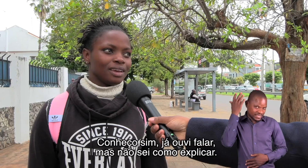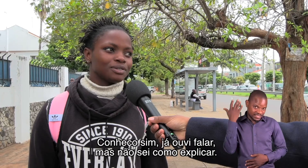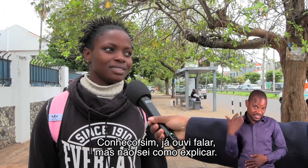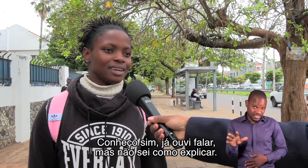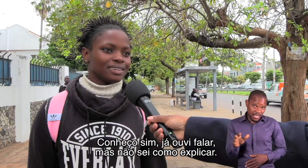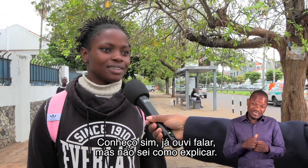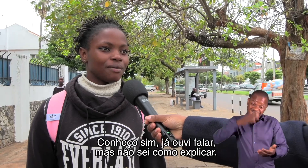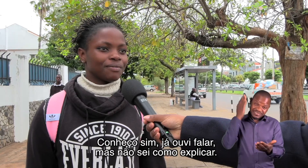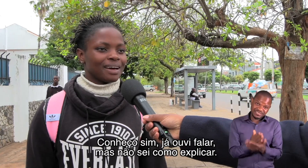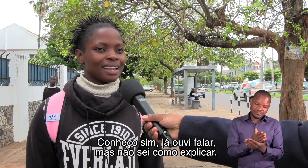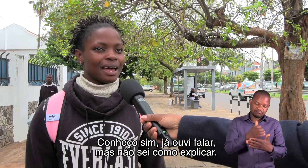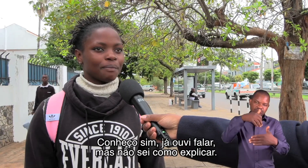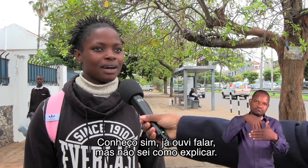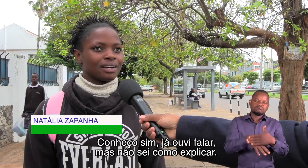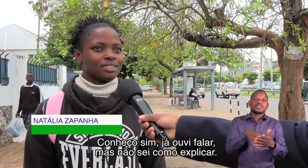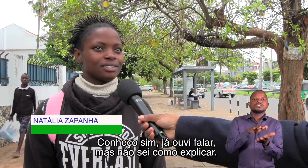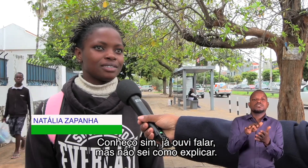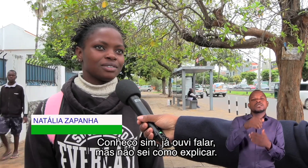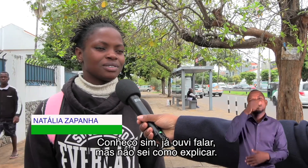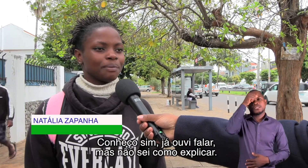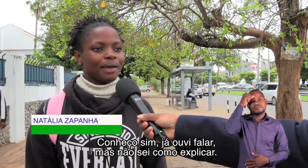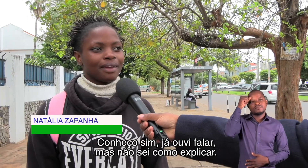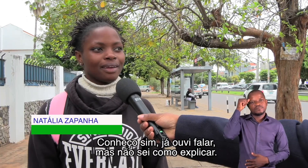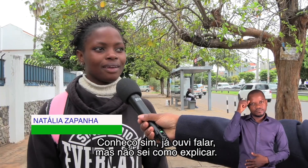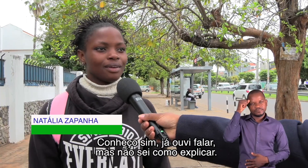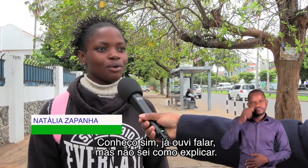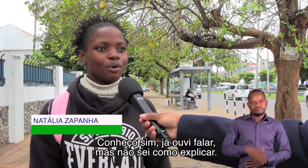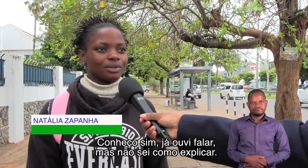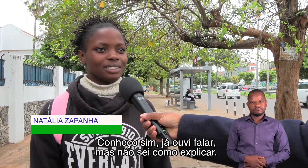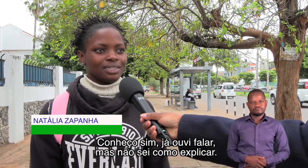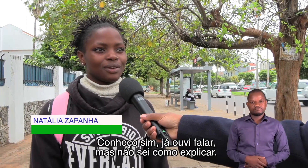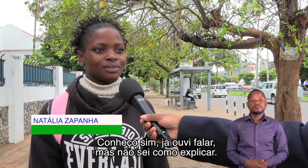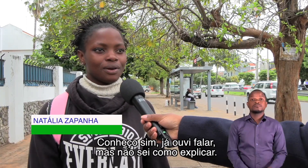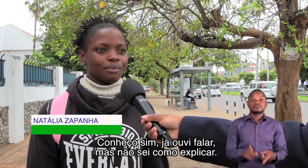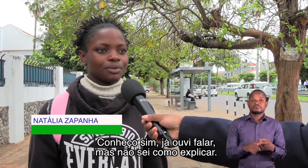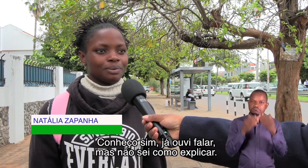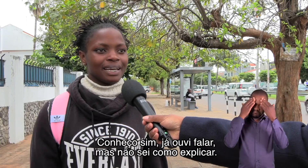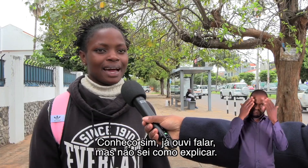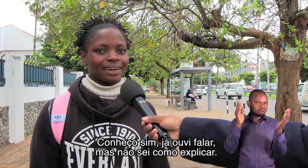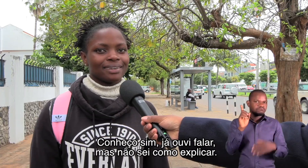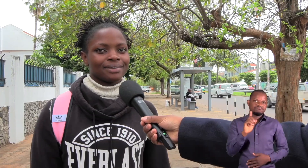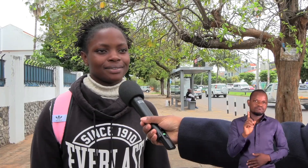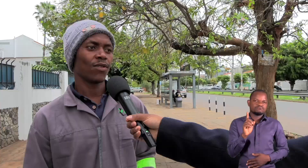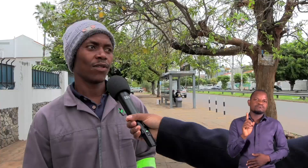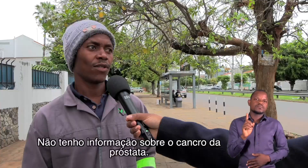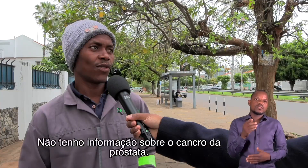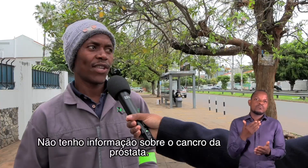Conheço sim, já ouvi falar, mas não sei bem como dizer, não sei como explicar. Não tenho